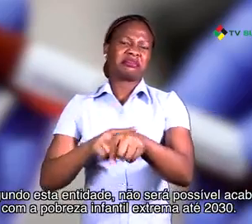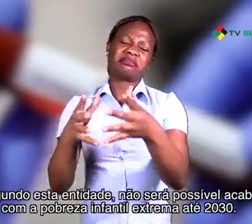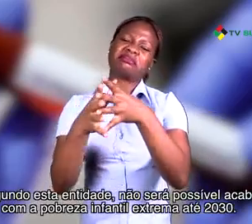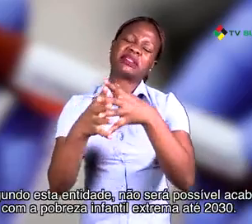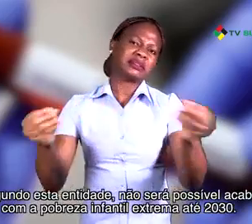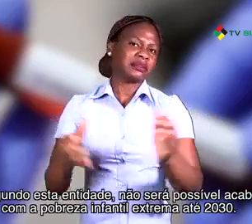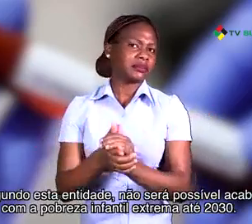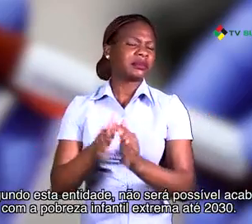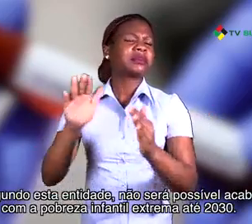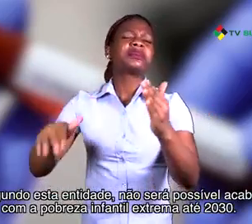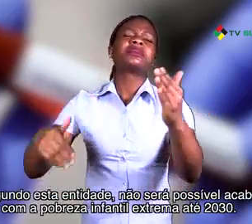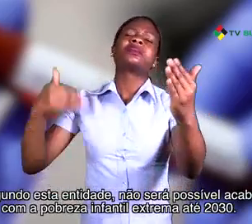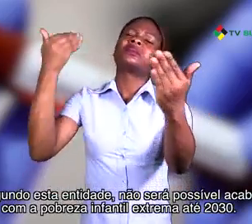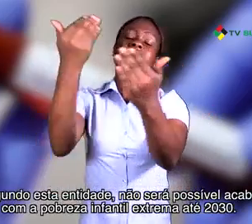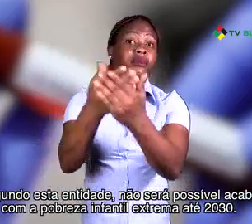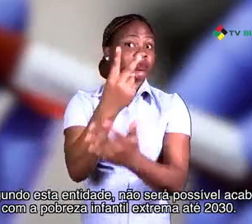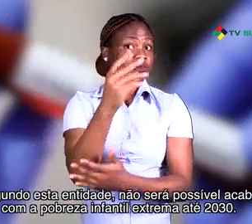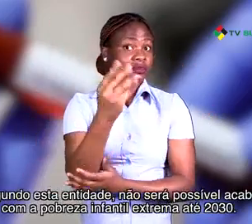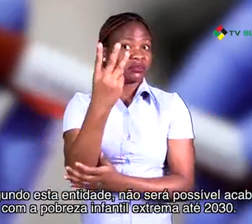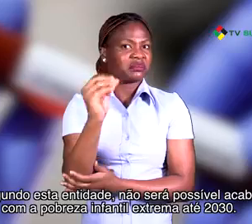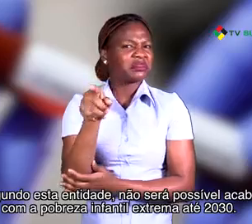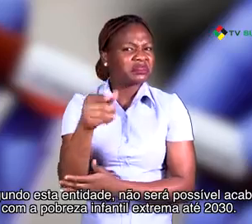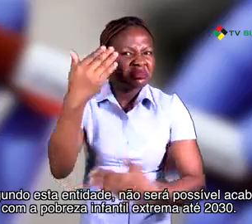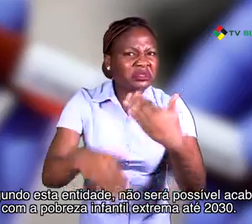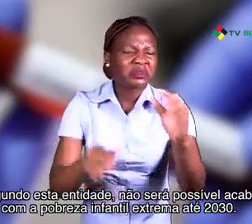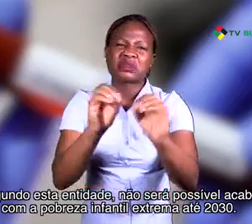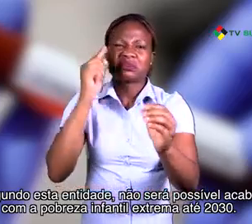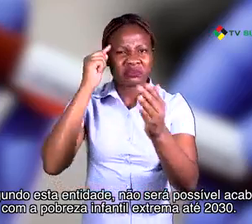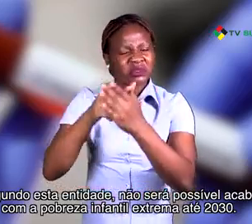não será possível acabar com a pobreza infantil extrema até 2030.